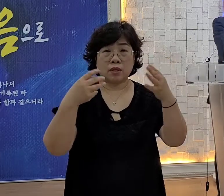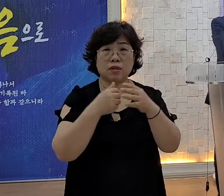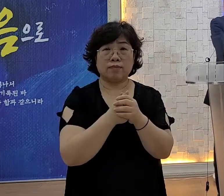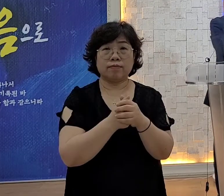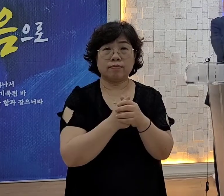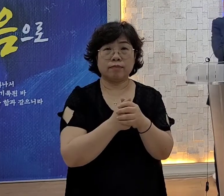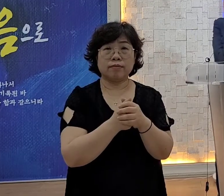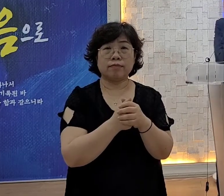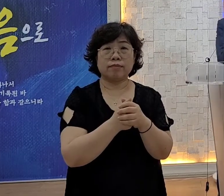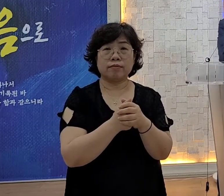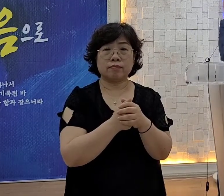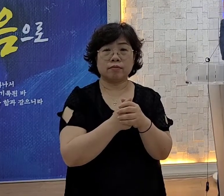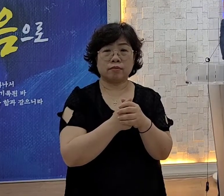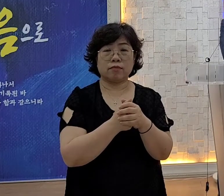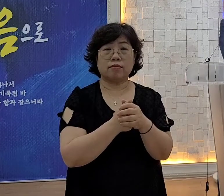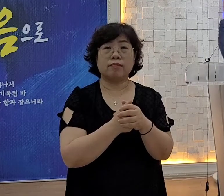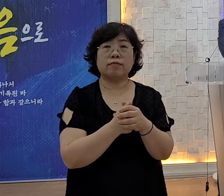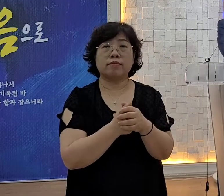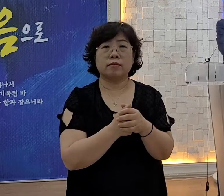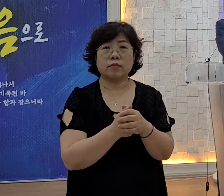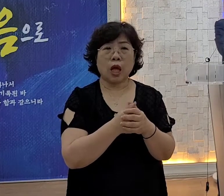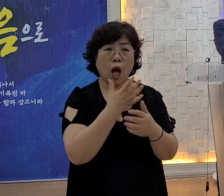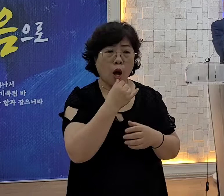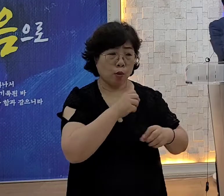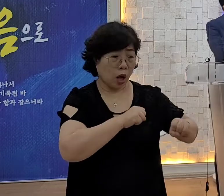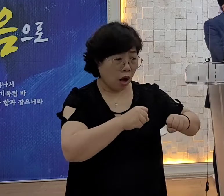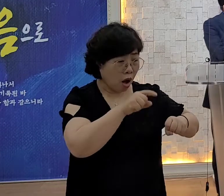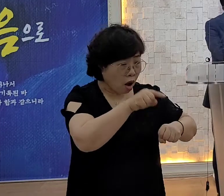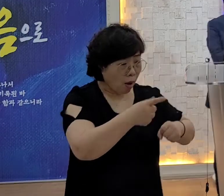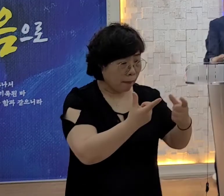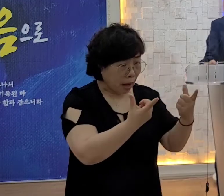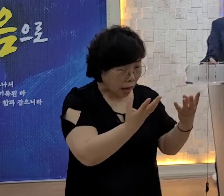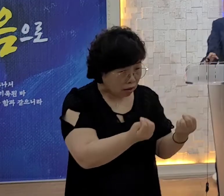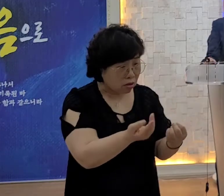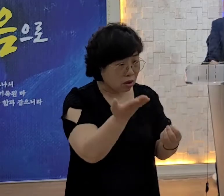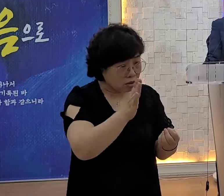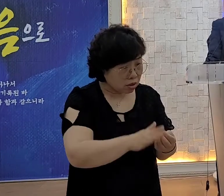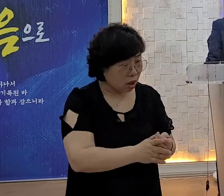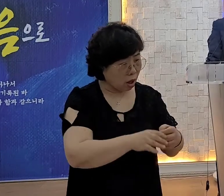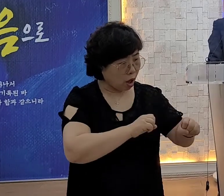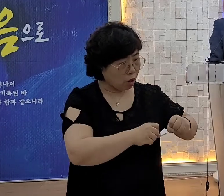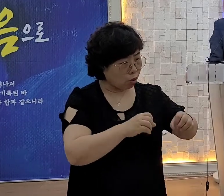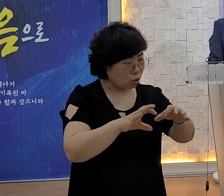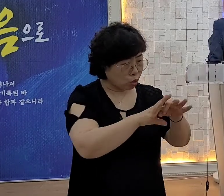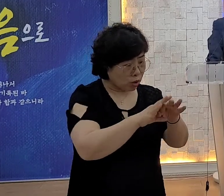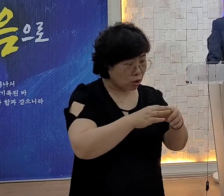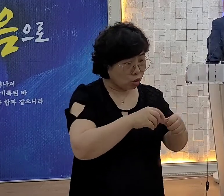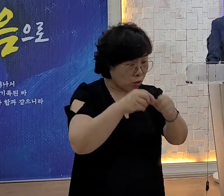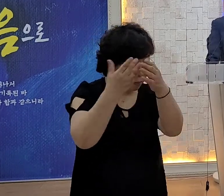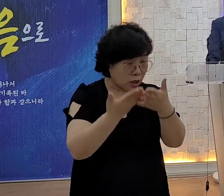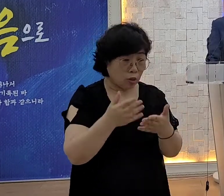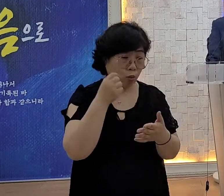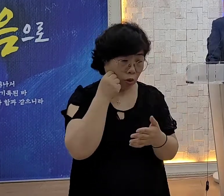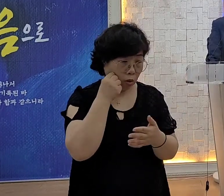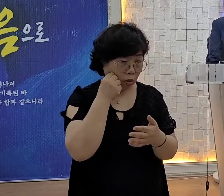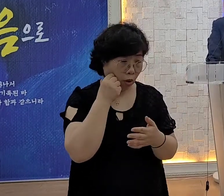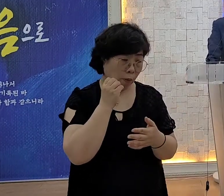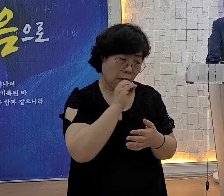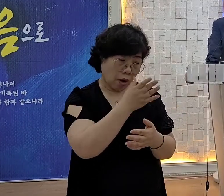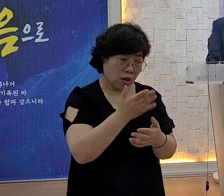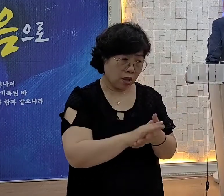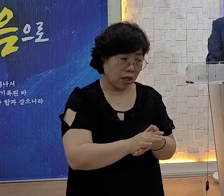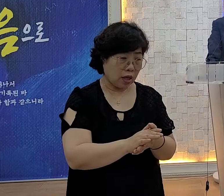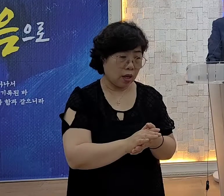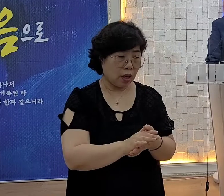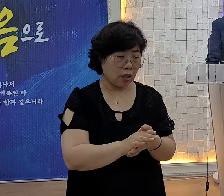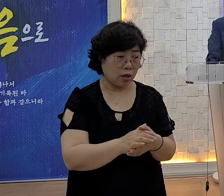도대체 아브라함이 뭐 하는 거 한 것 같은데 그 행위로서 구원받은 것도 없고 아무것도 한 게 없고 그럼 그가 도대체 뭘로 구원받았냐?